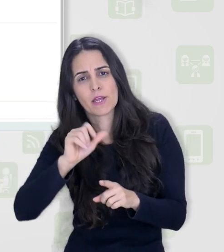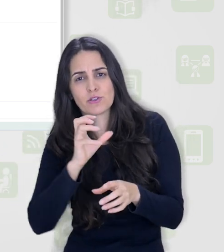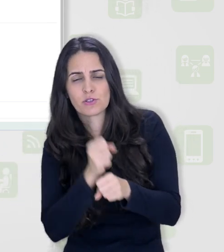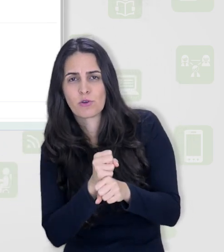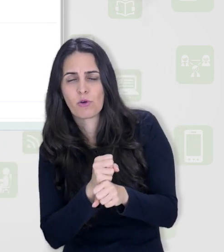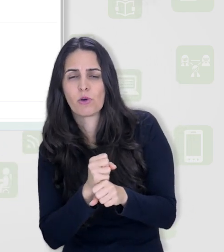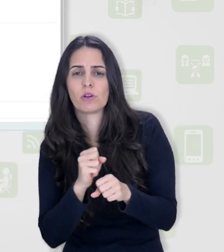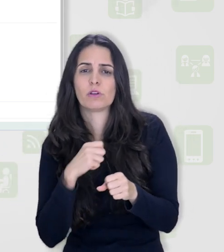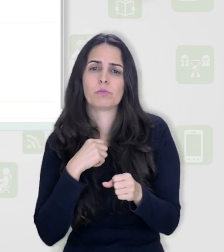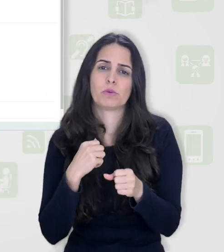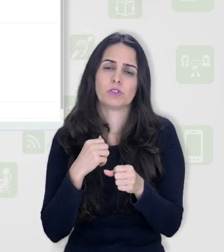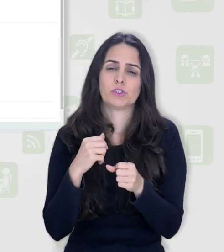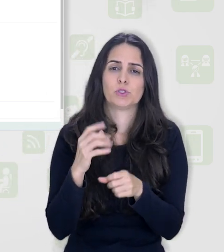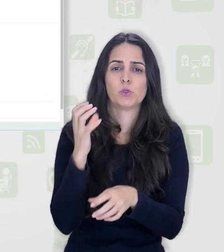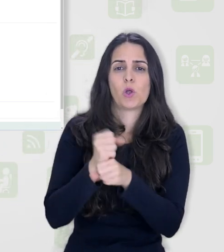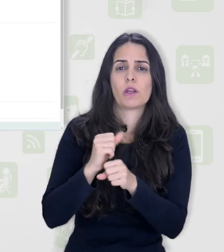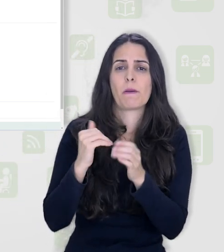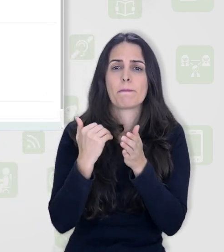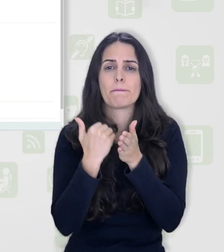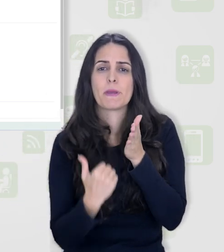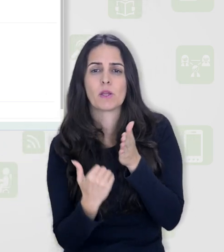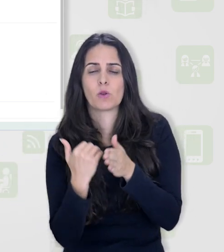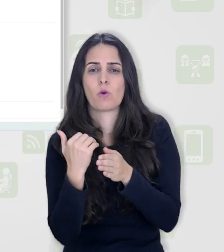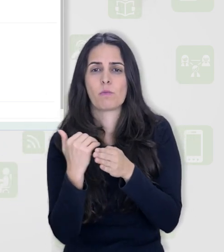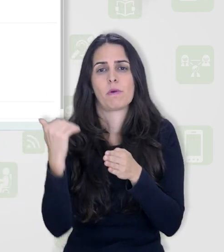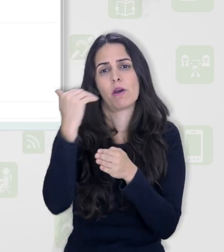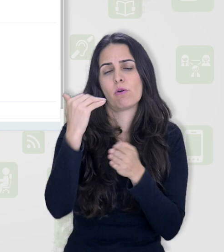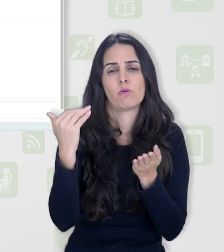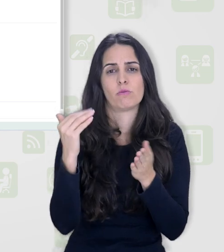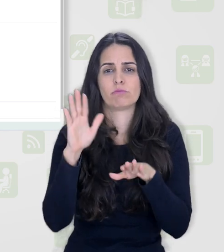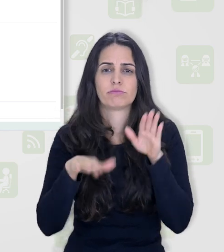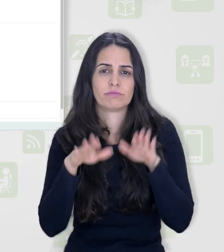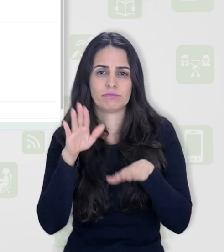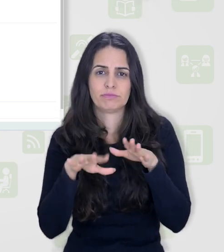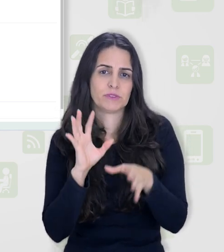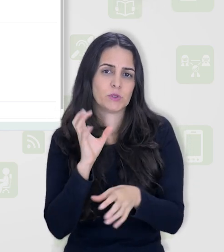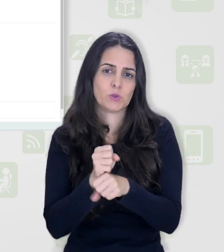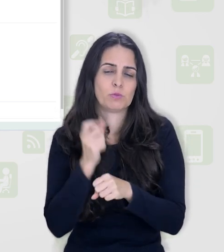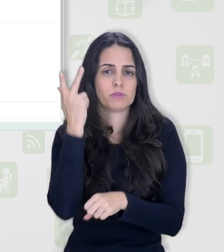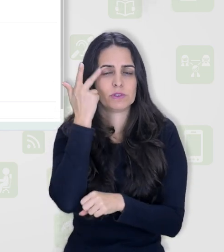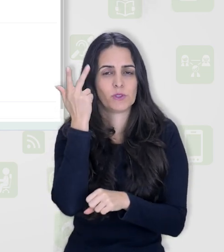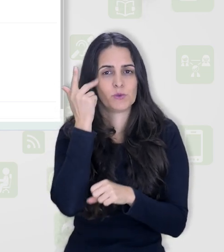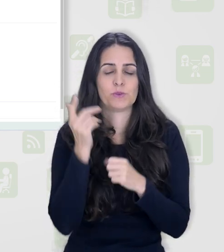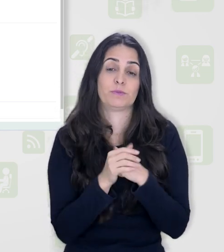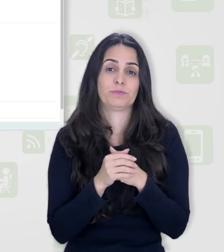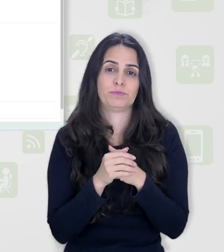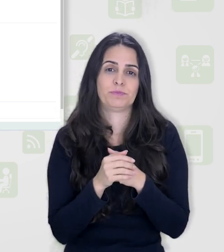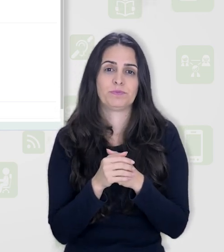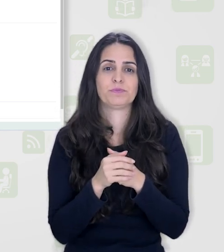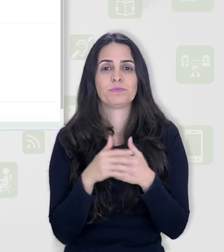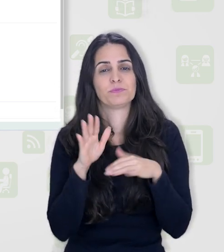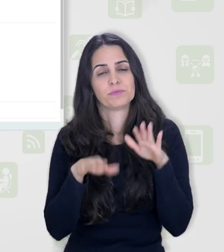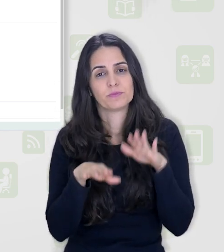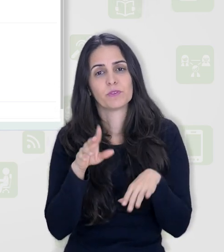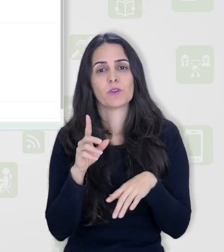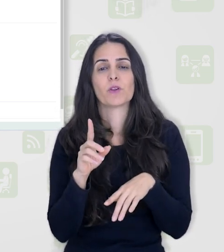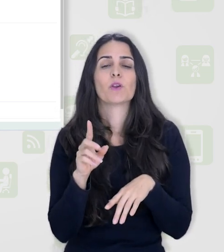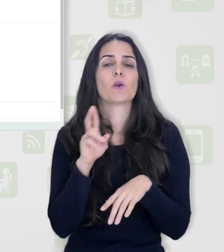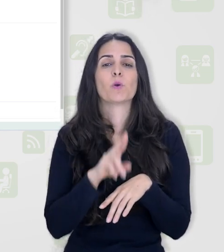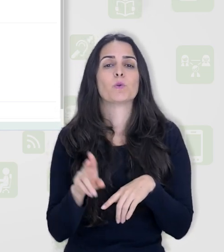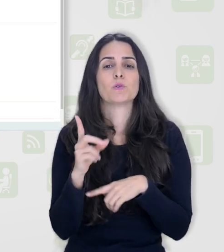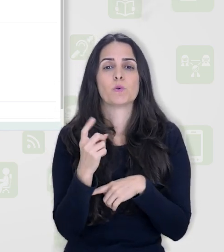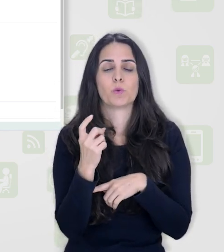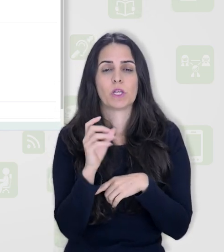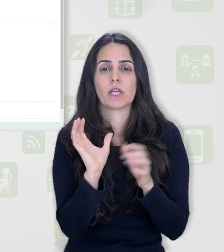notas mediana menor nota maior nota e soma das notas natural Normalmente quando nós utilizamos essa única